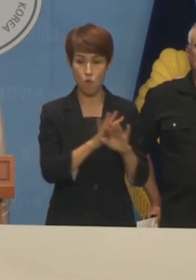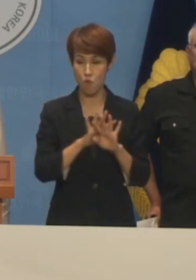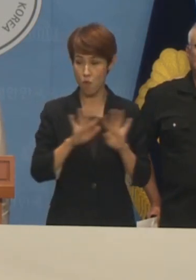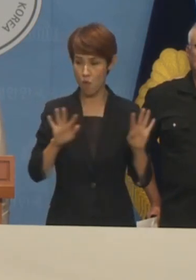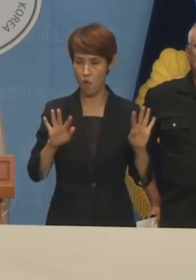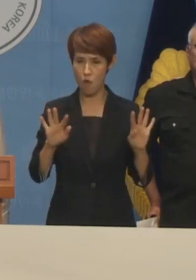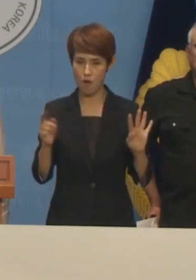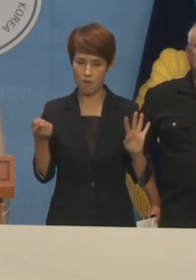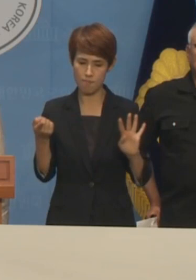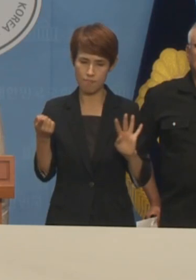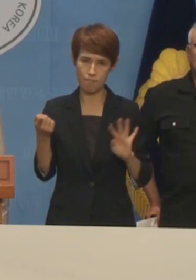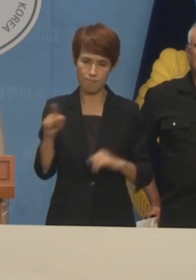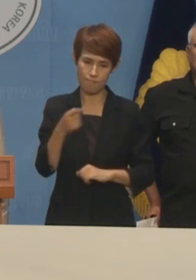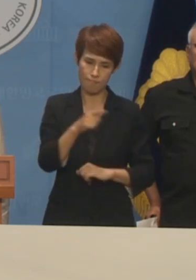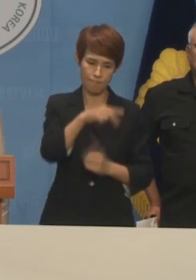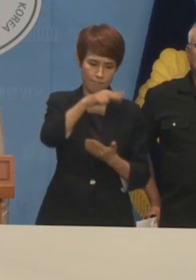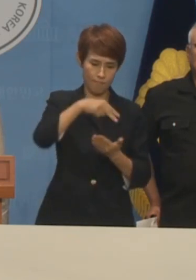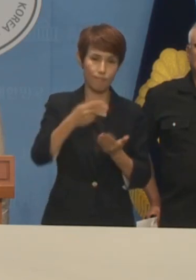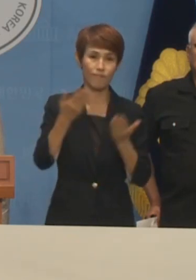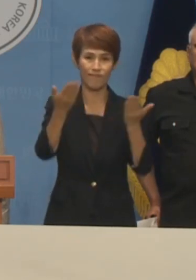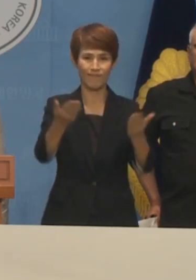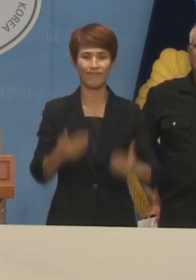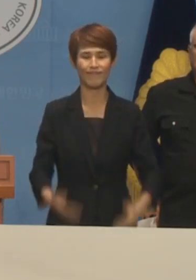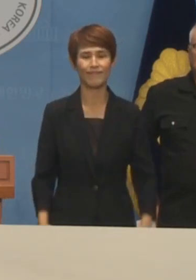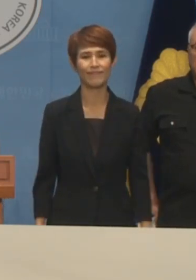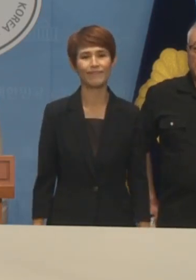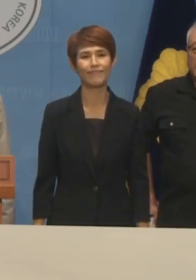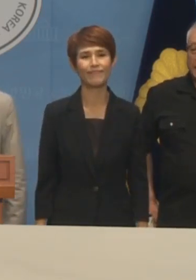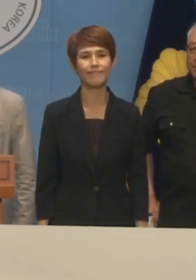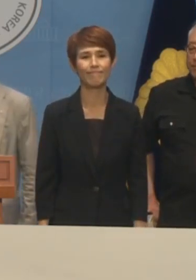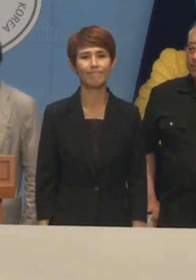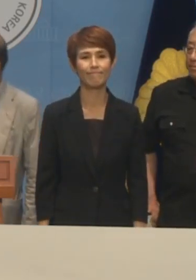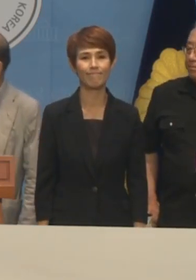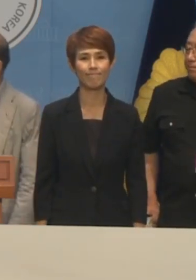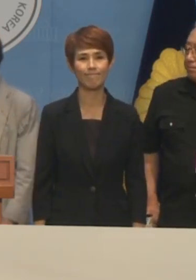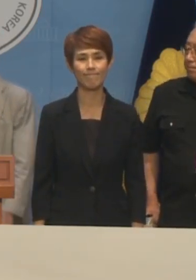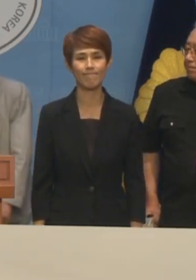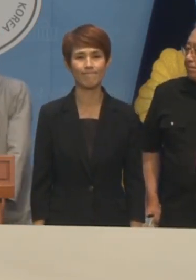나누어서 낭독을 하도록 하겠습니다. 예, 감사합니다.